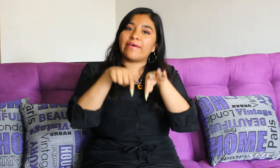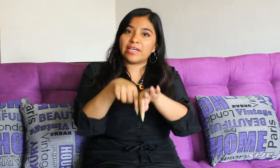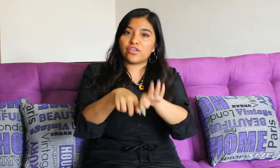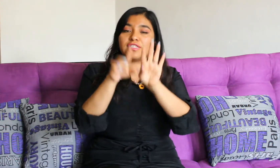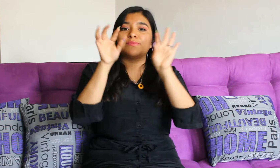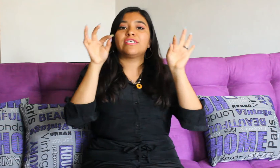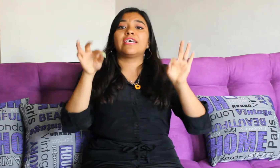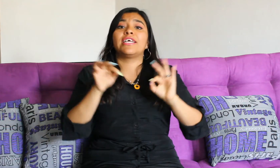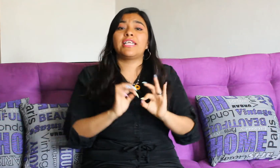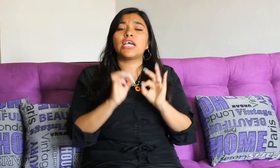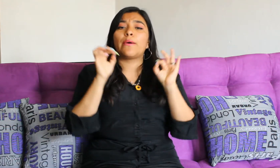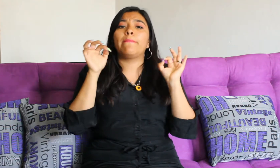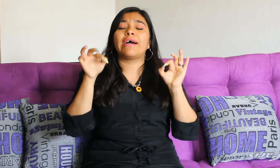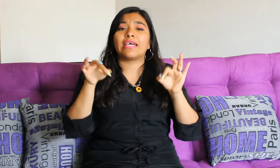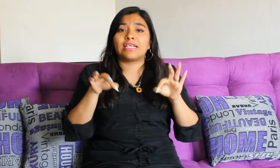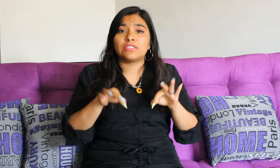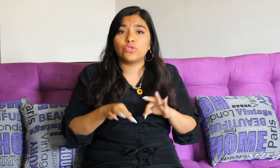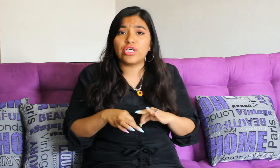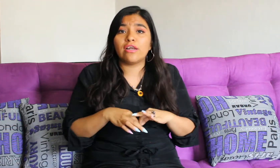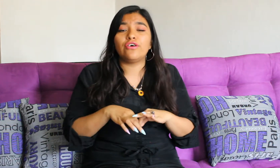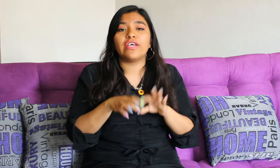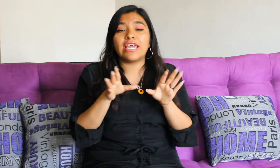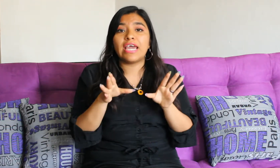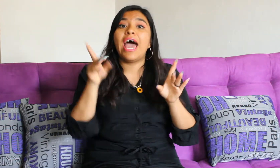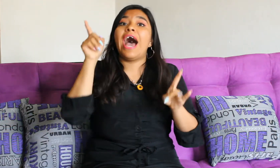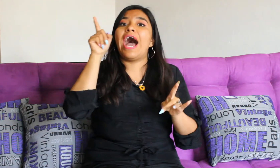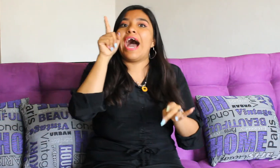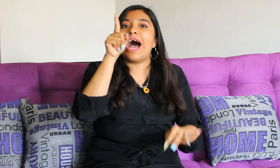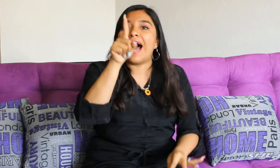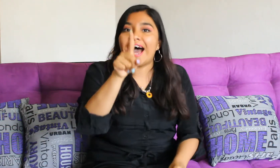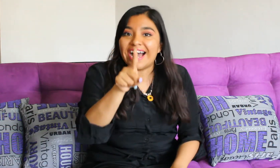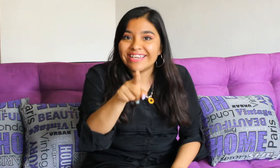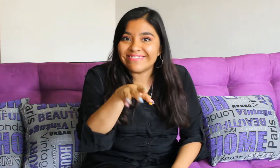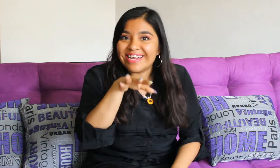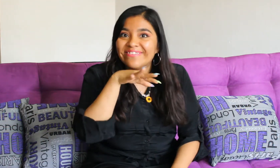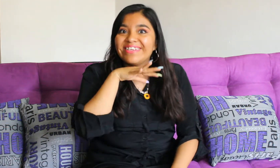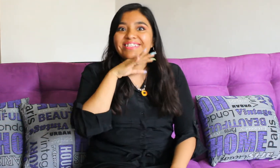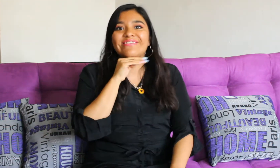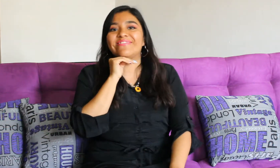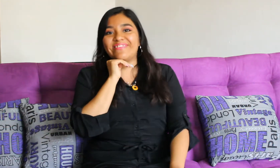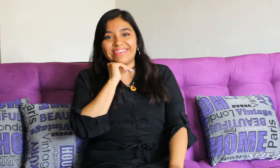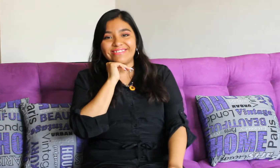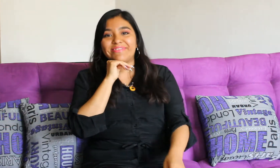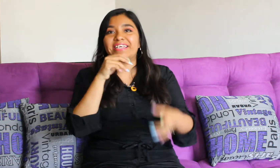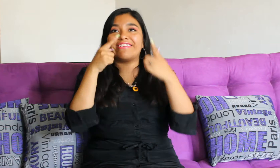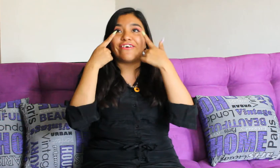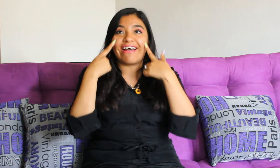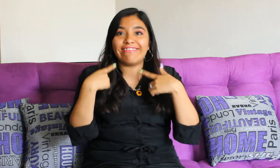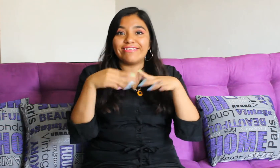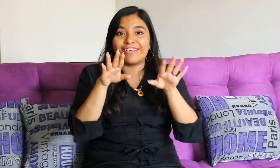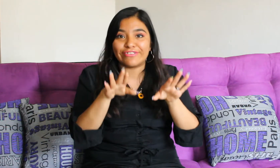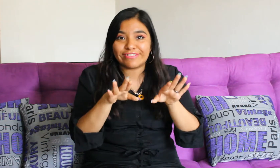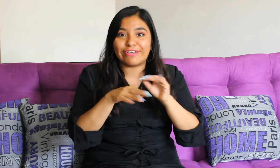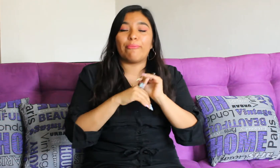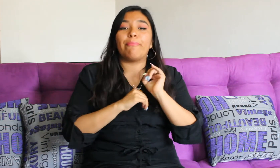abajito les vamos a dejar el link, vayan a escucharlo, y ¡ay! Un aviso, amigos, miren, llorando se los digo,